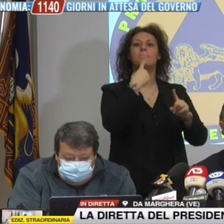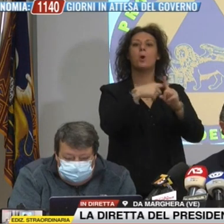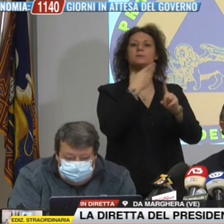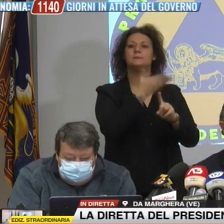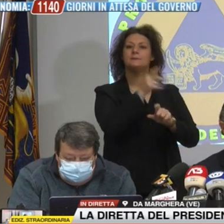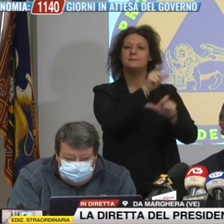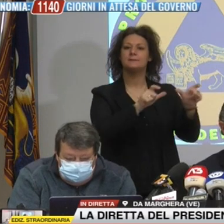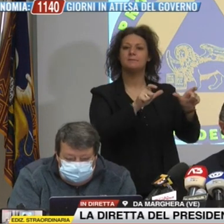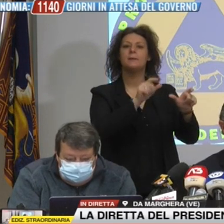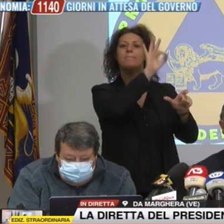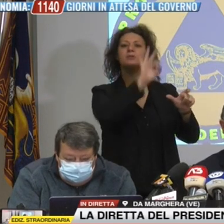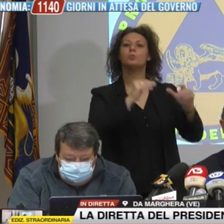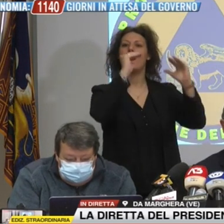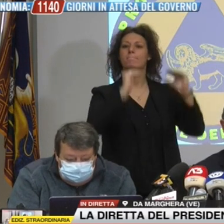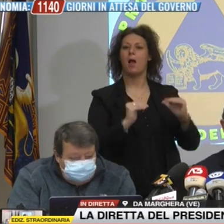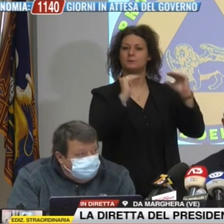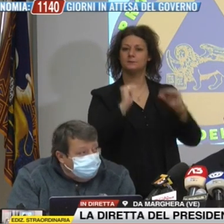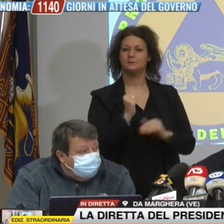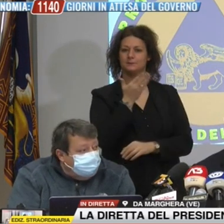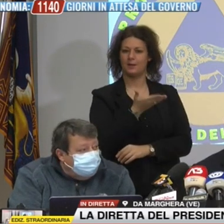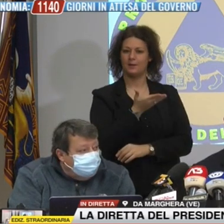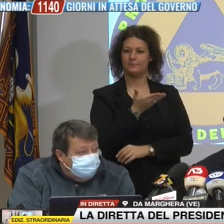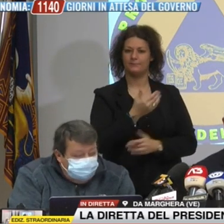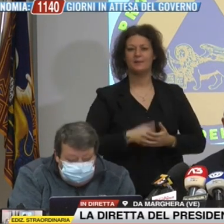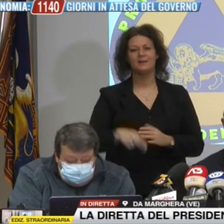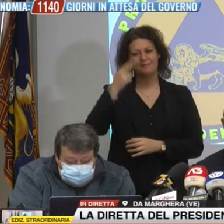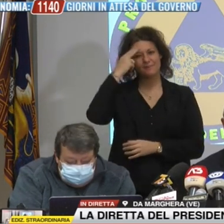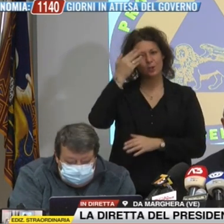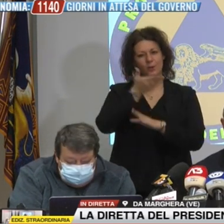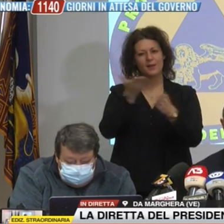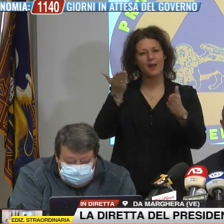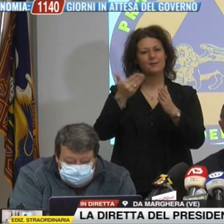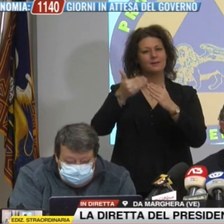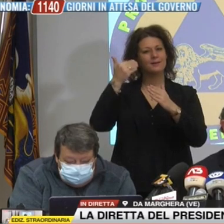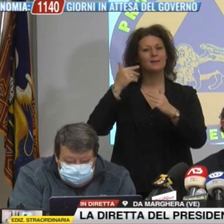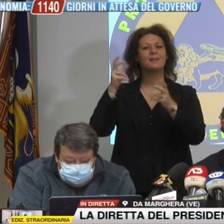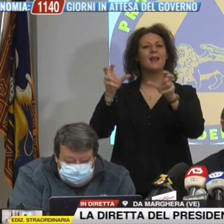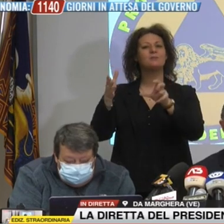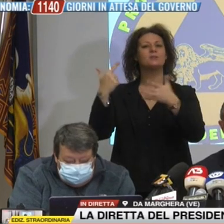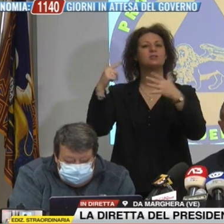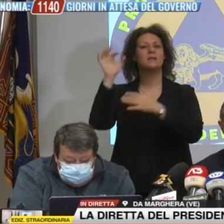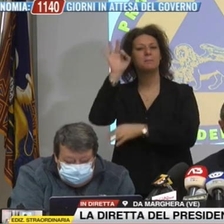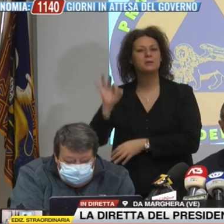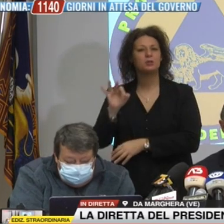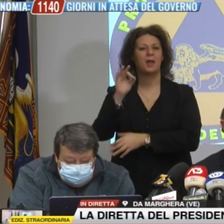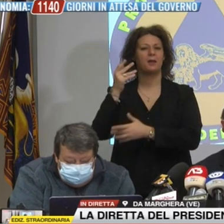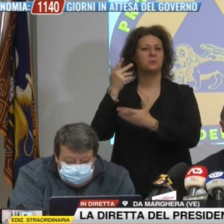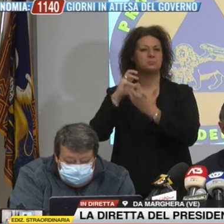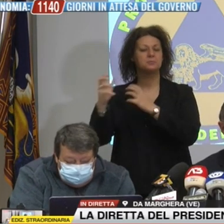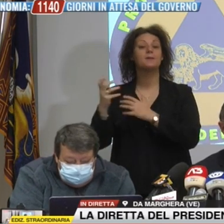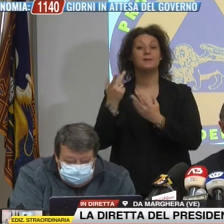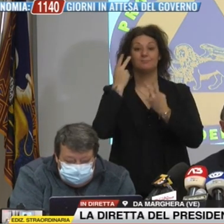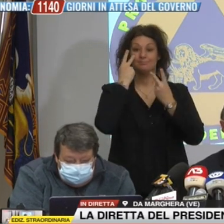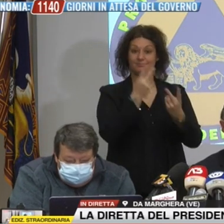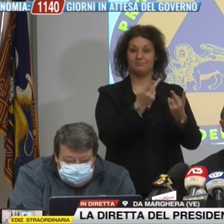6,93. Vi ricordate i dati 17% che vedevamo in TV? Ecco, se noi, voi sapete che